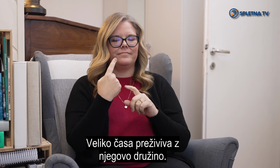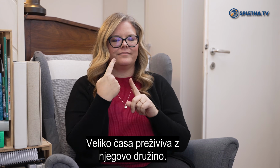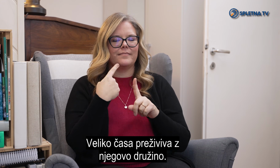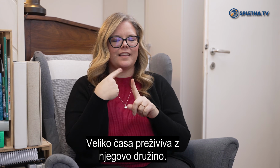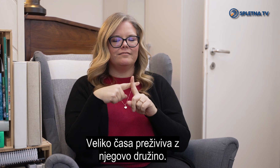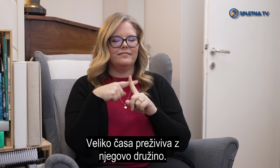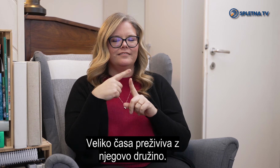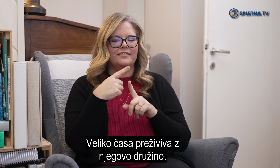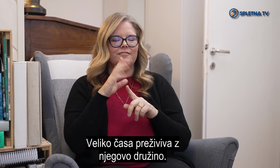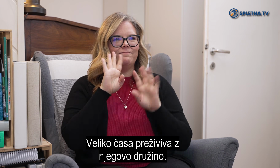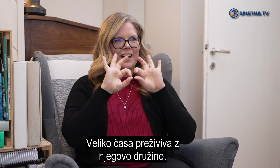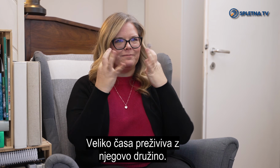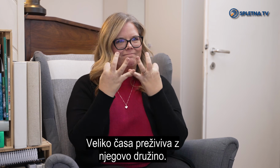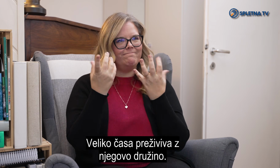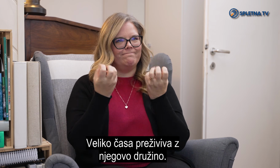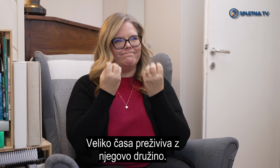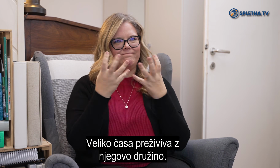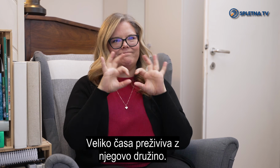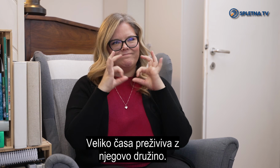Veliko časa preživiva z njegovo družino.